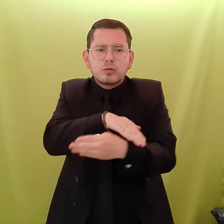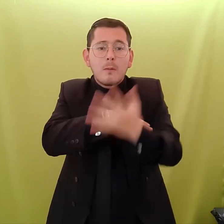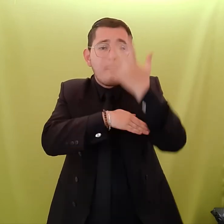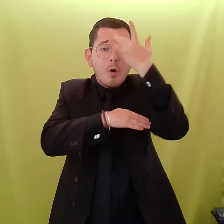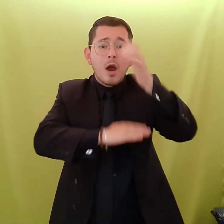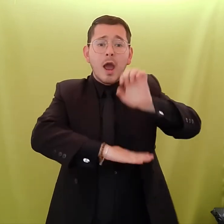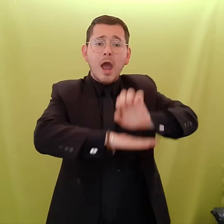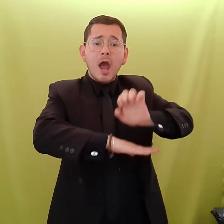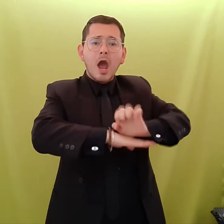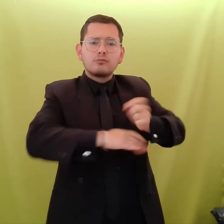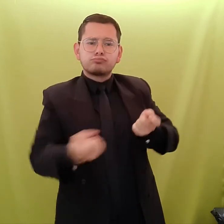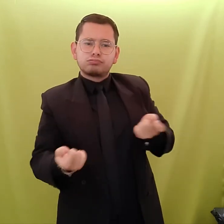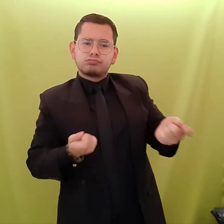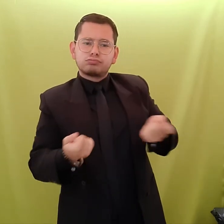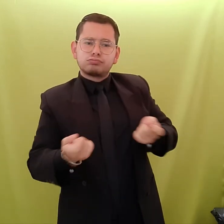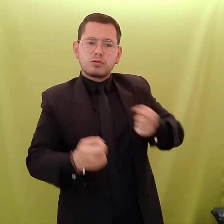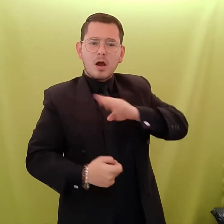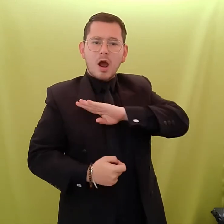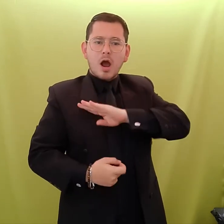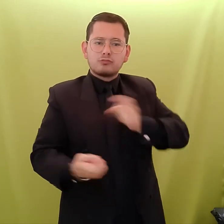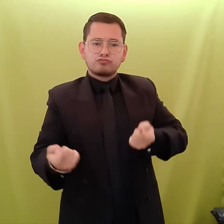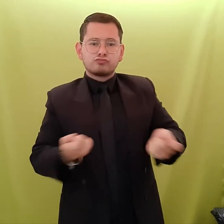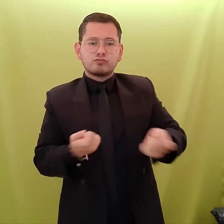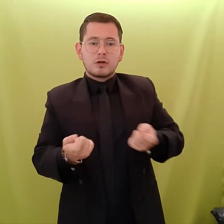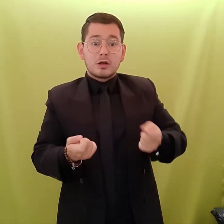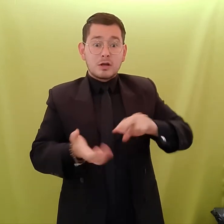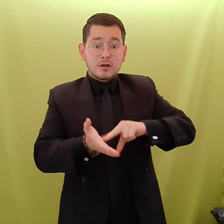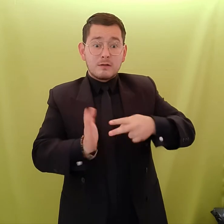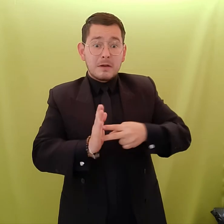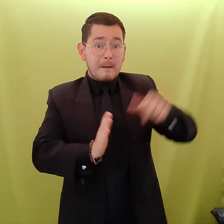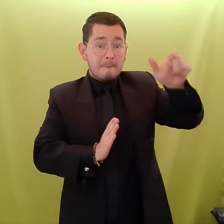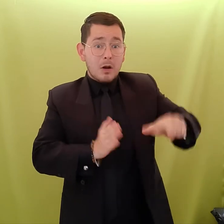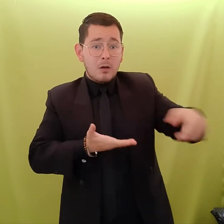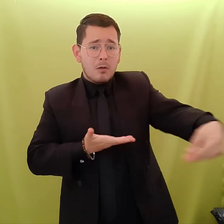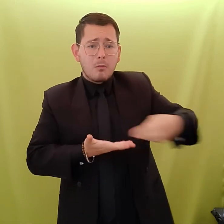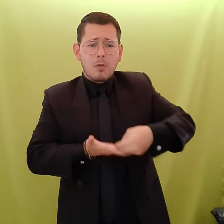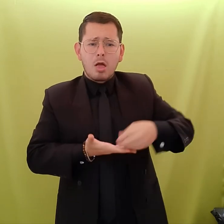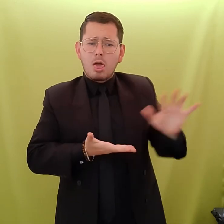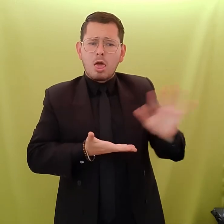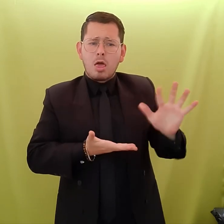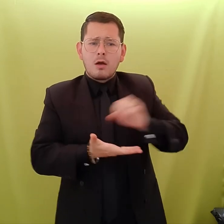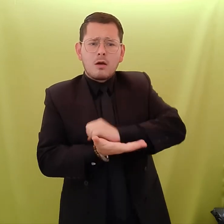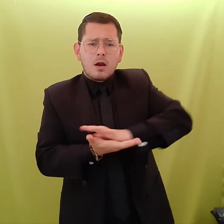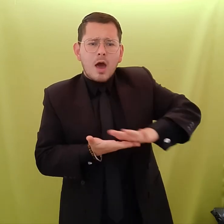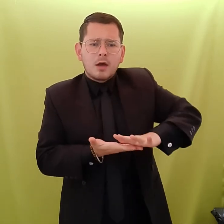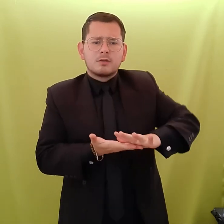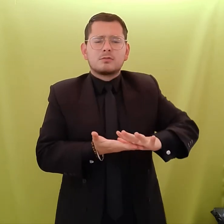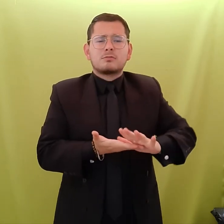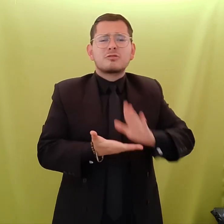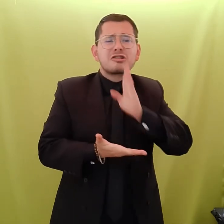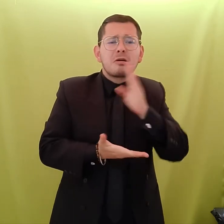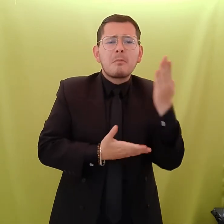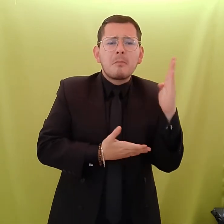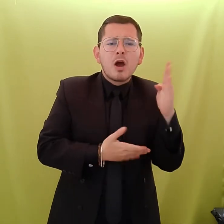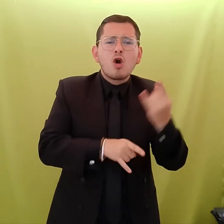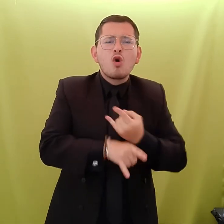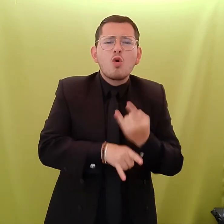lo que permite que no se cobre por el ingreso. Los baños cuentan con servicio para mujeres, hombres, personas con discapacidad,